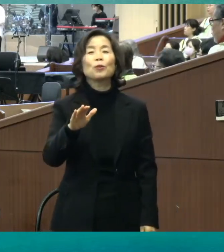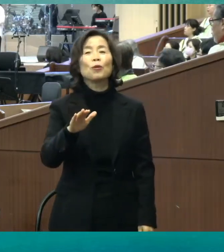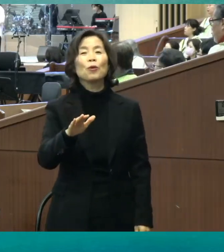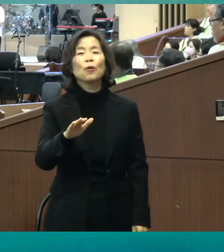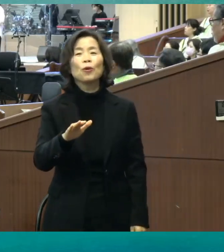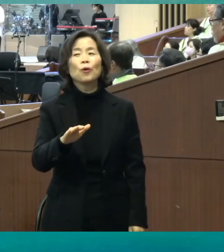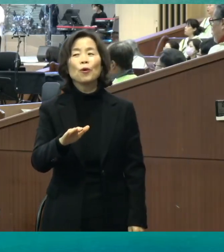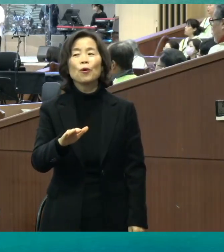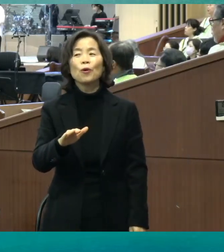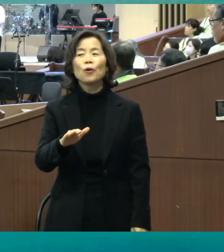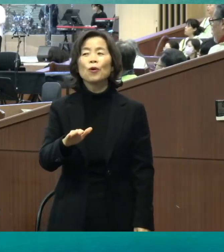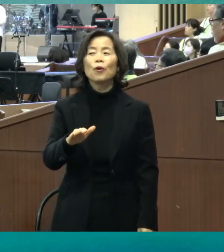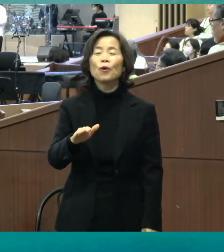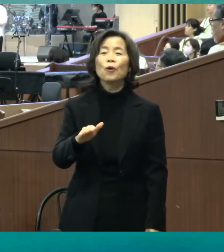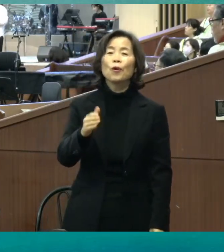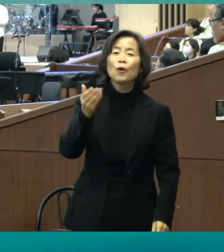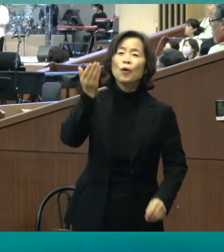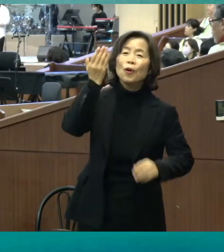고생하여도 하늘 영광 밝음이